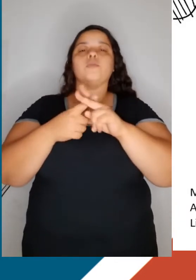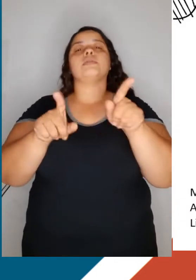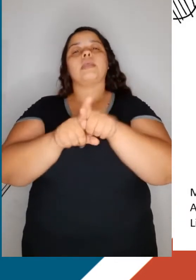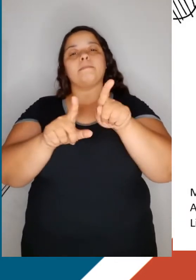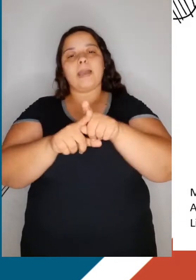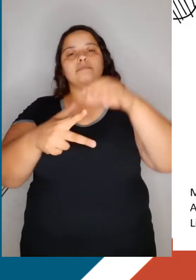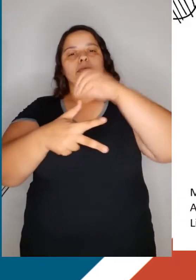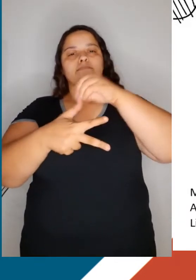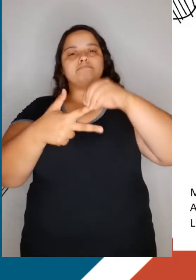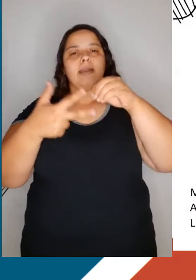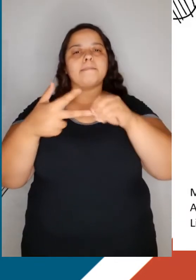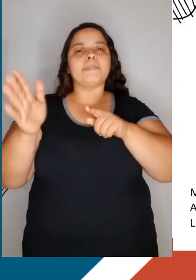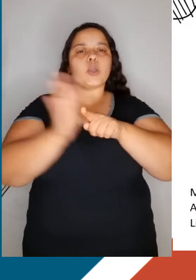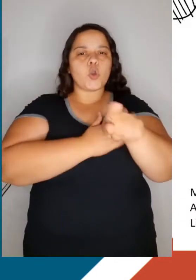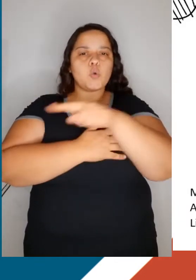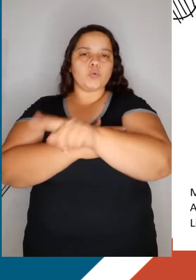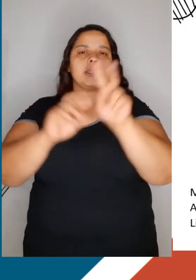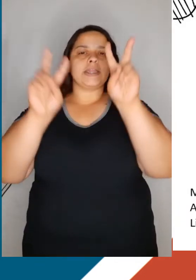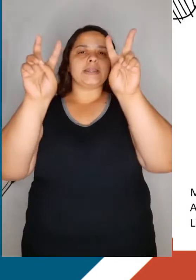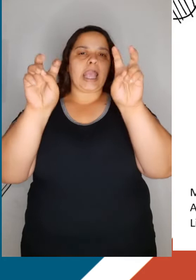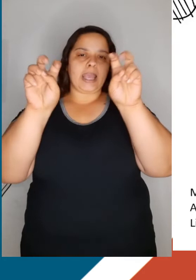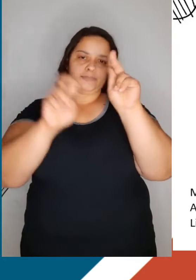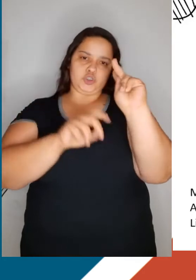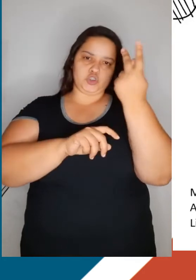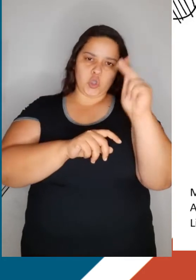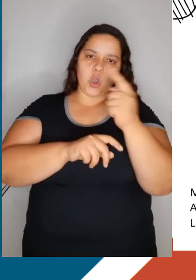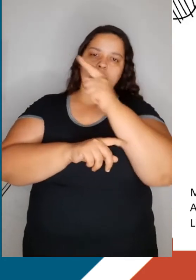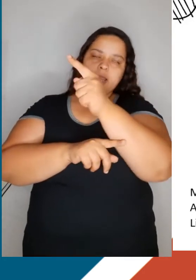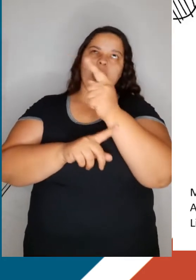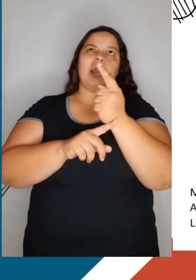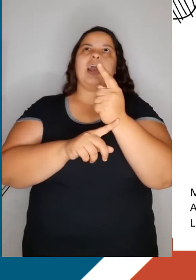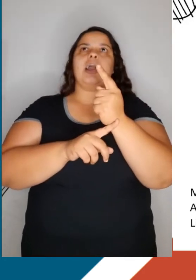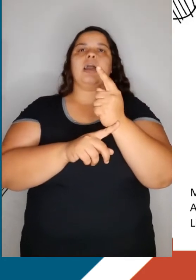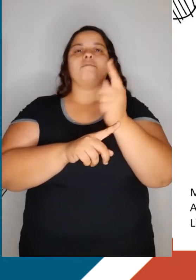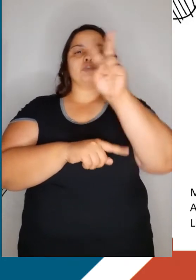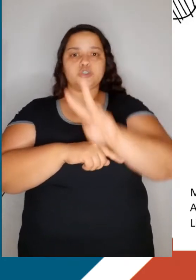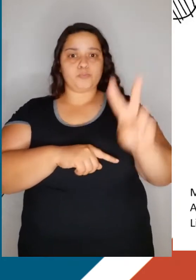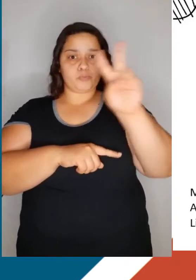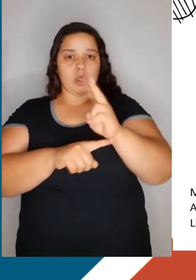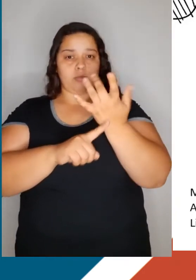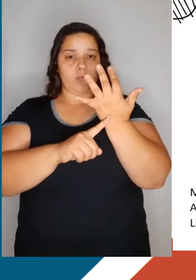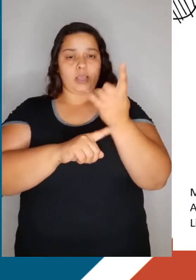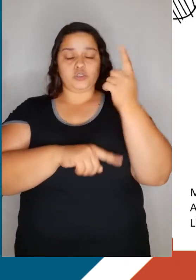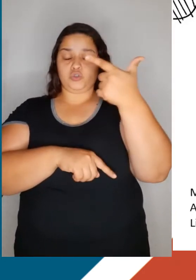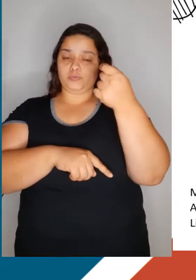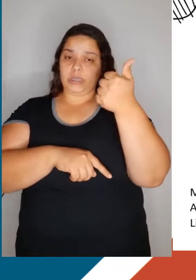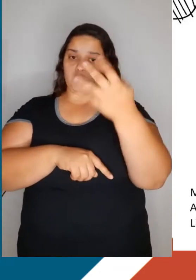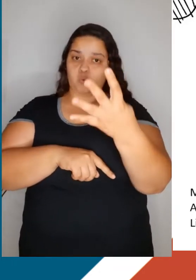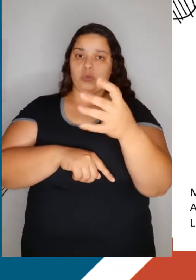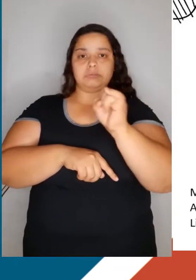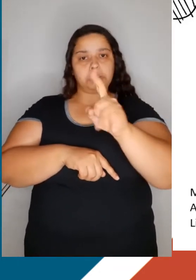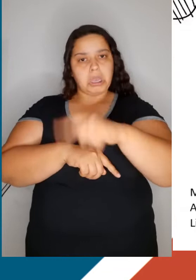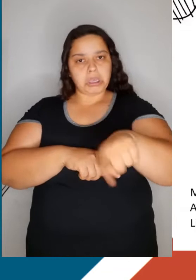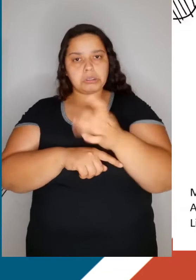comentado de uma questão sobre o tema do vestibular da UERJ de 2014. Quem quiser acompanhar